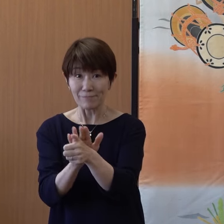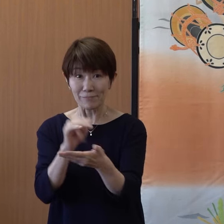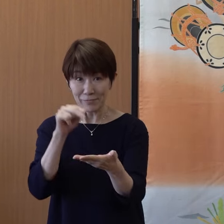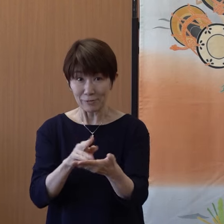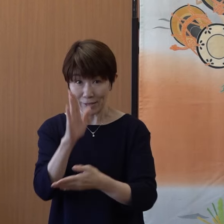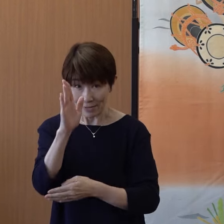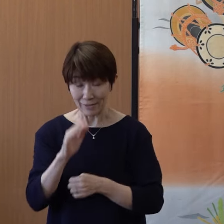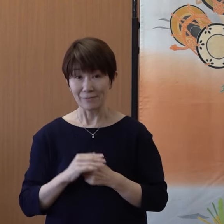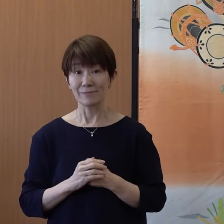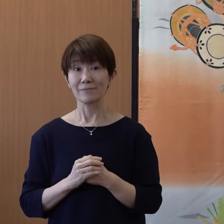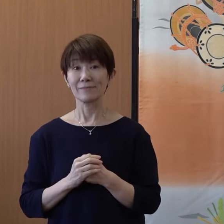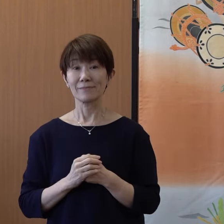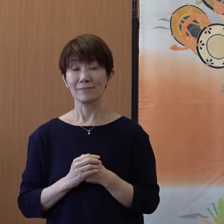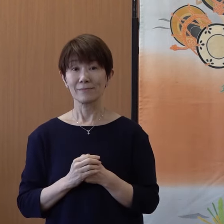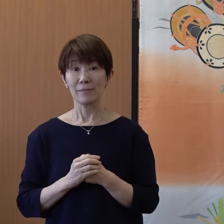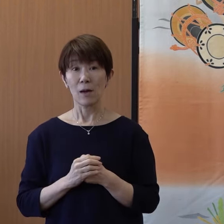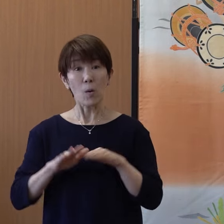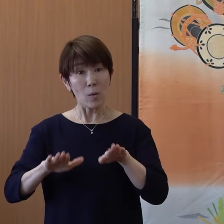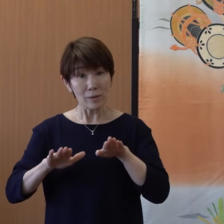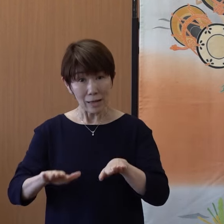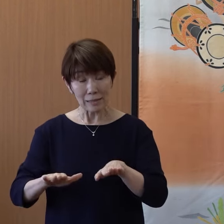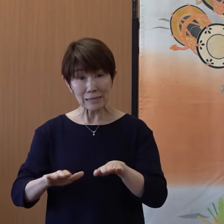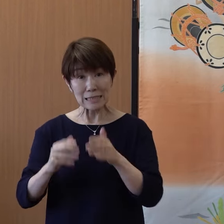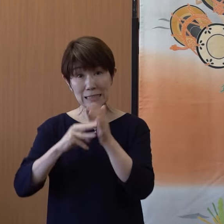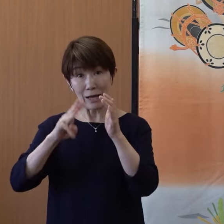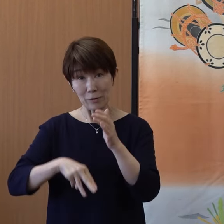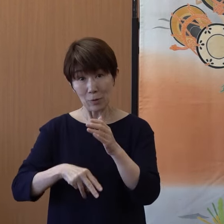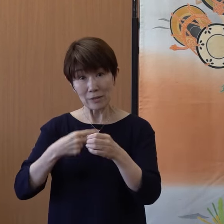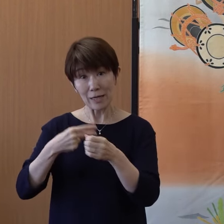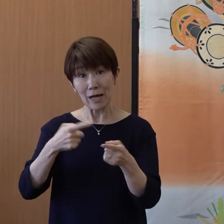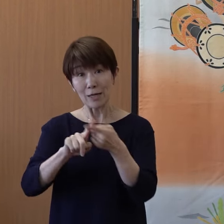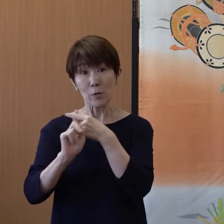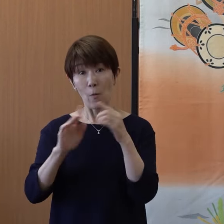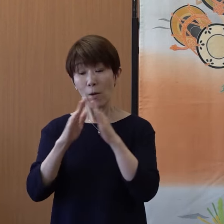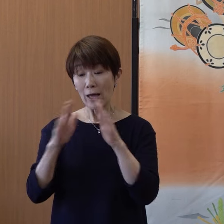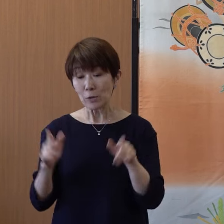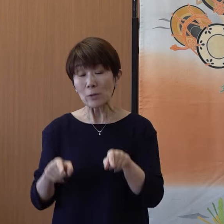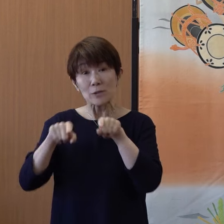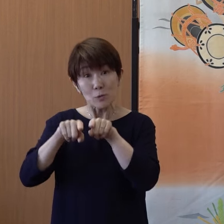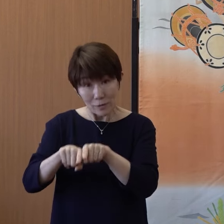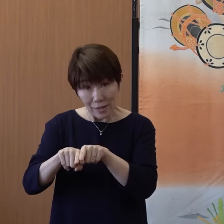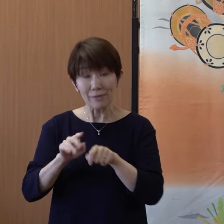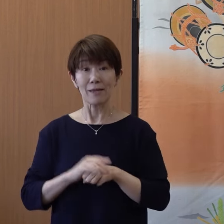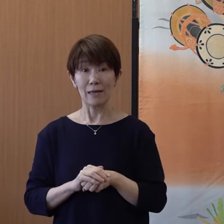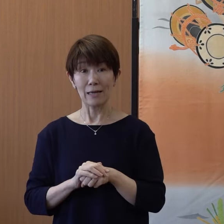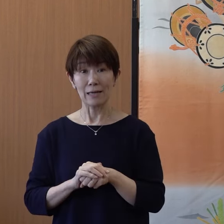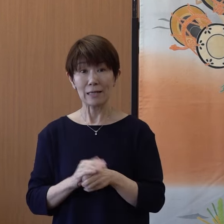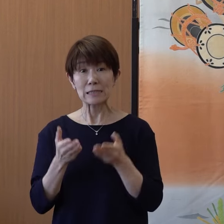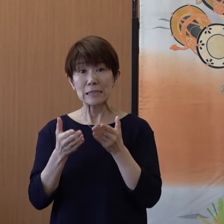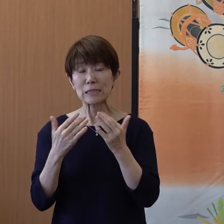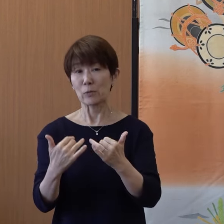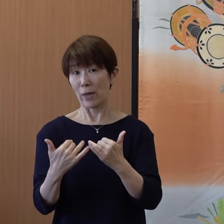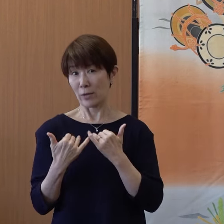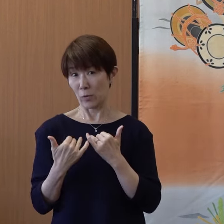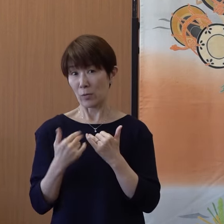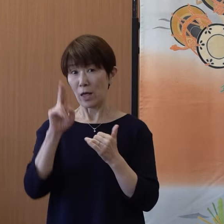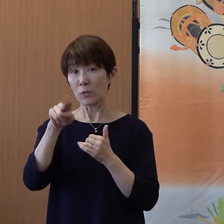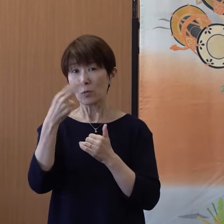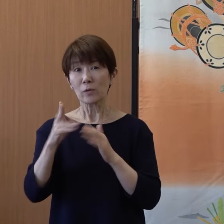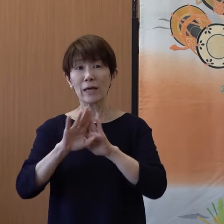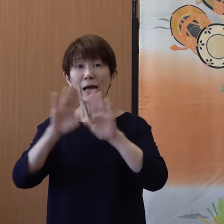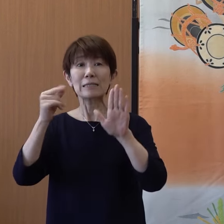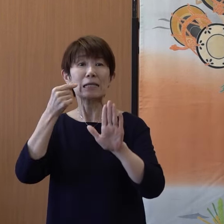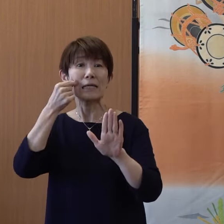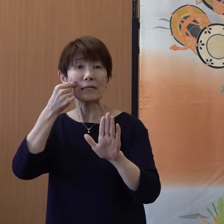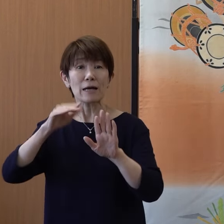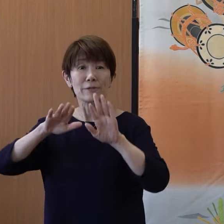この度石川県サッカー協会と連携し 地震の影響により能登で開催できなくな